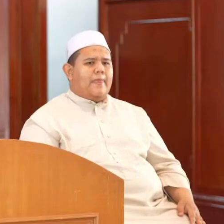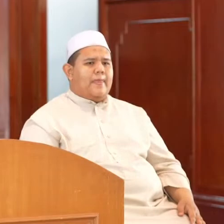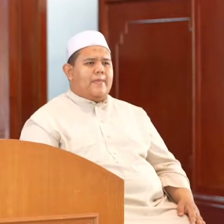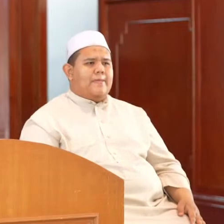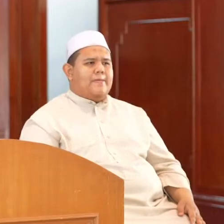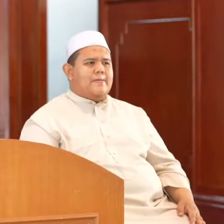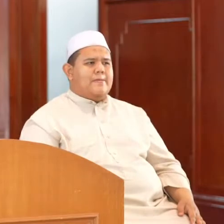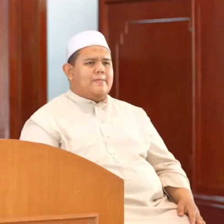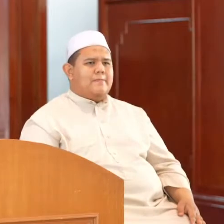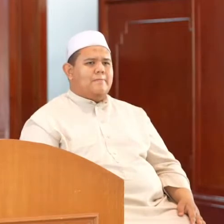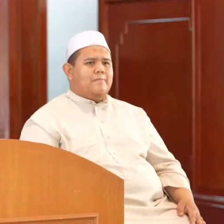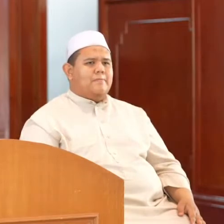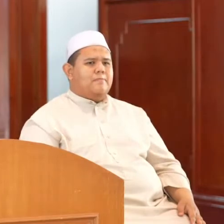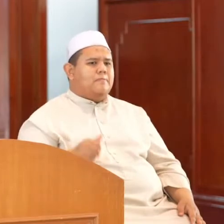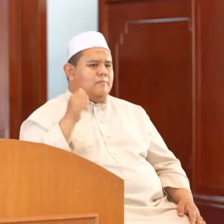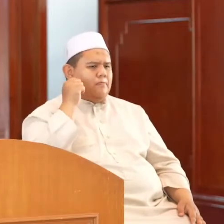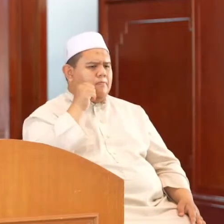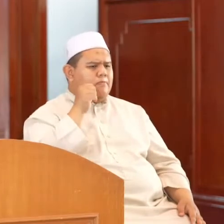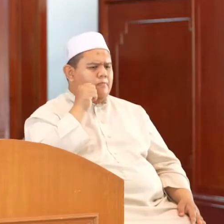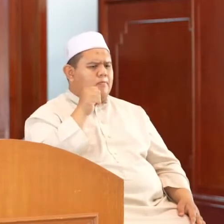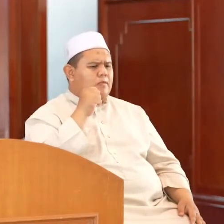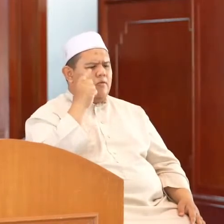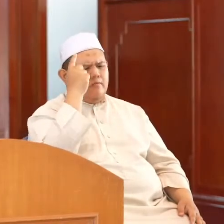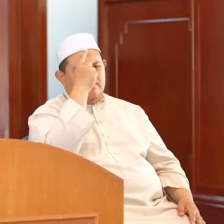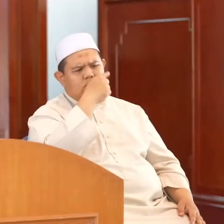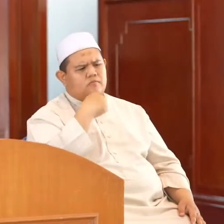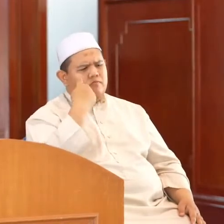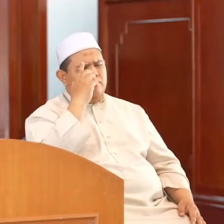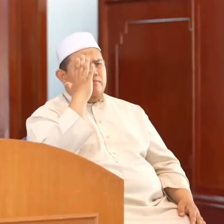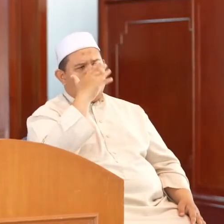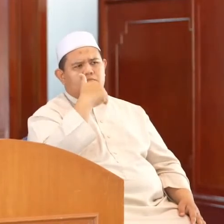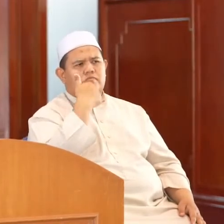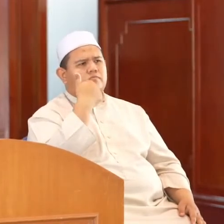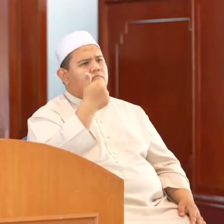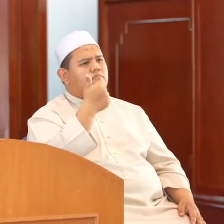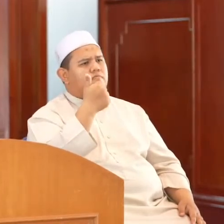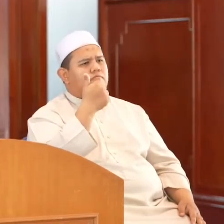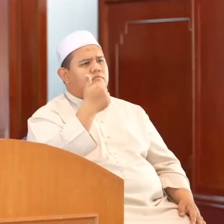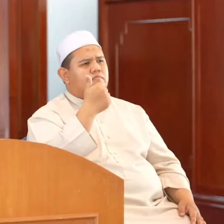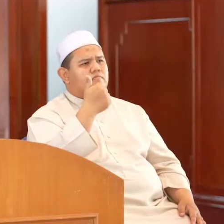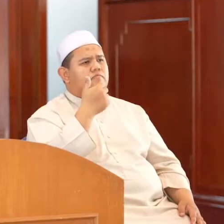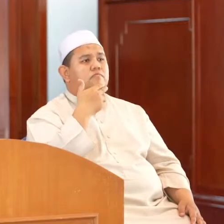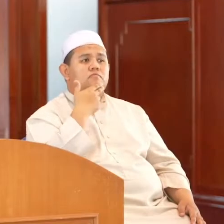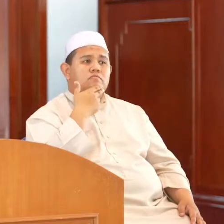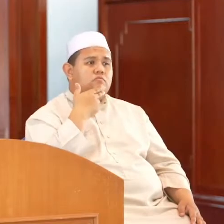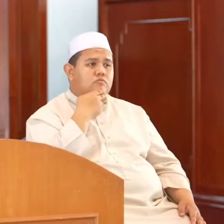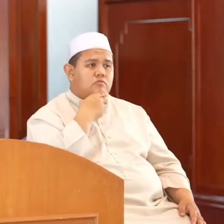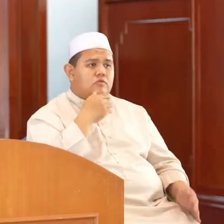wanita muka comel, alhamdulillah, muda,